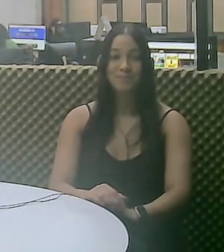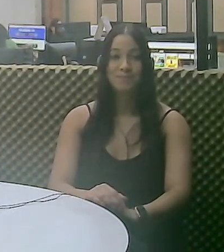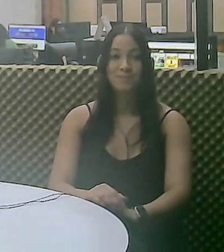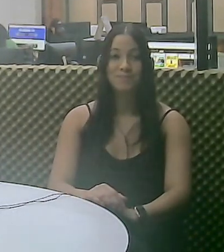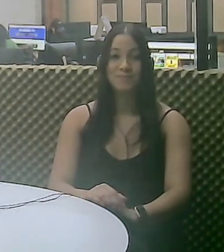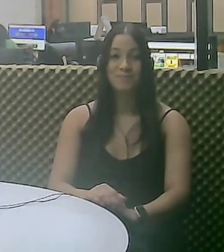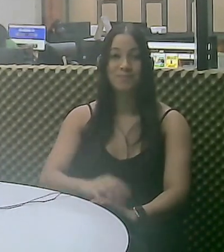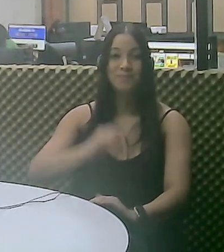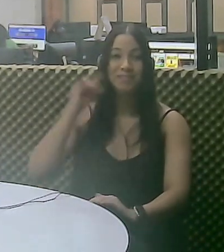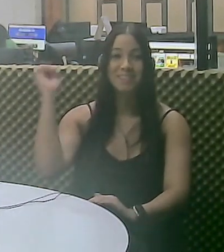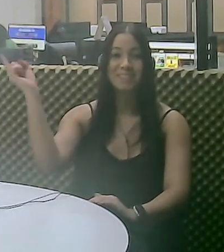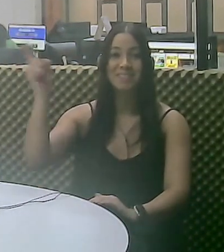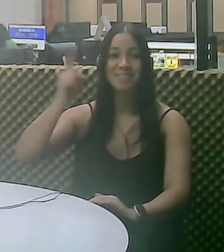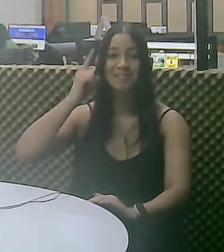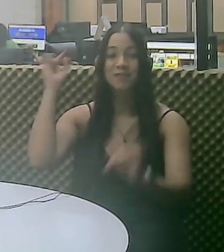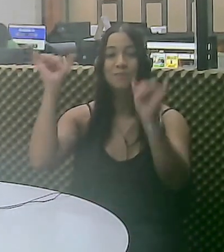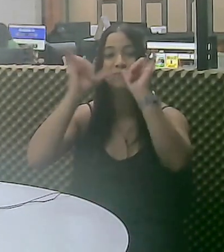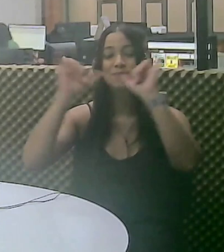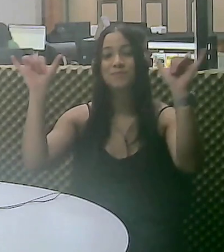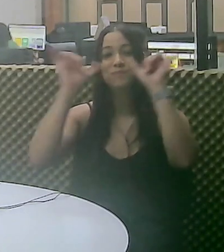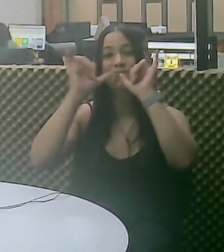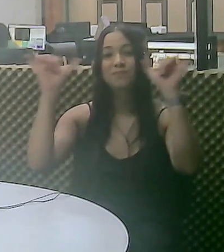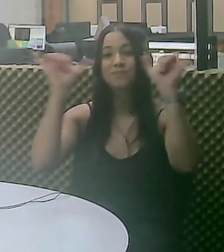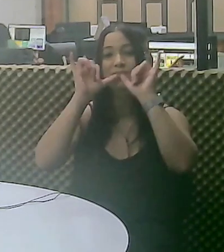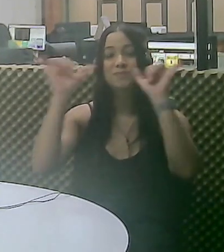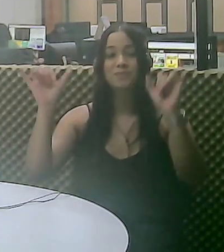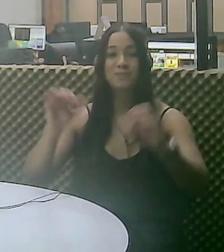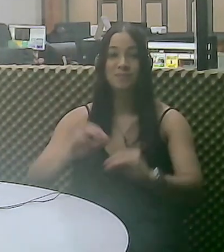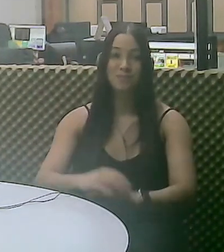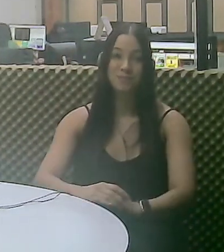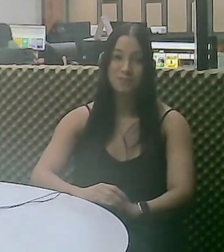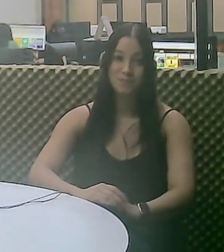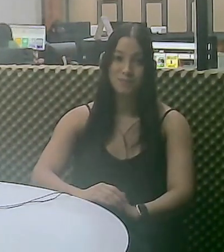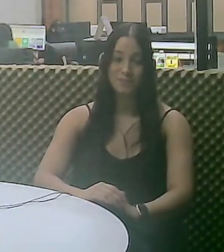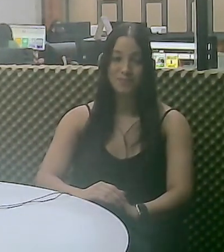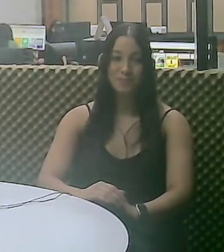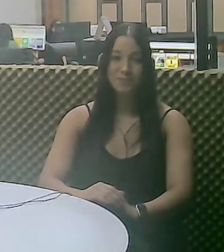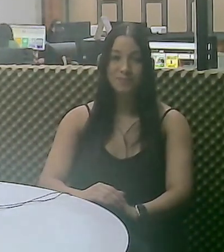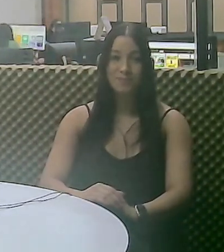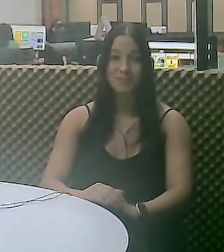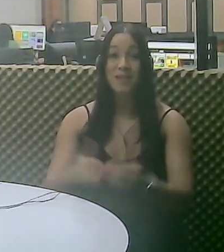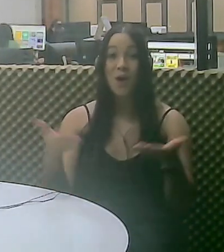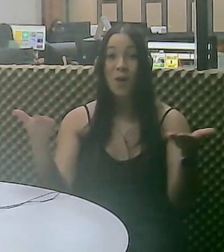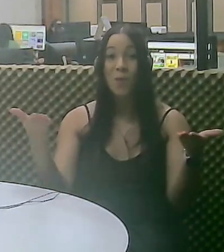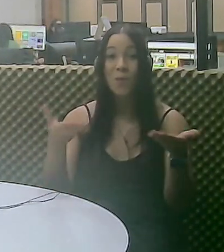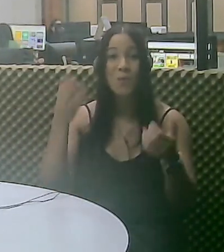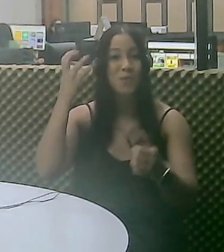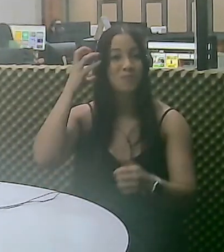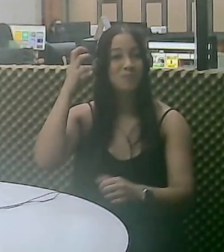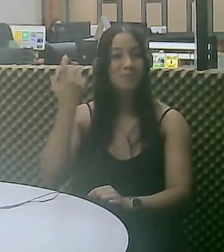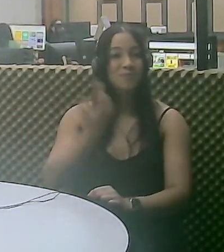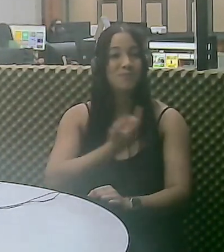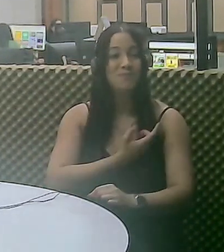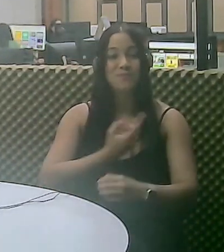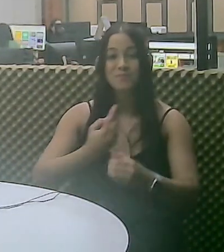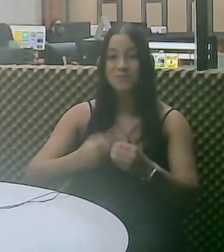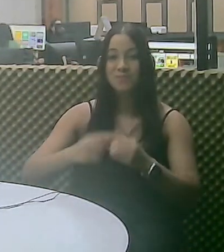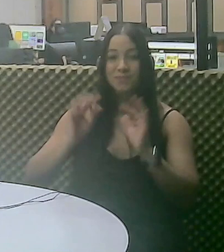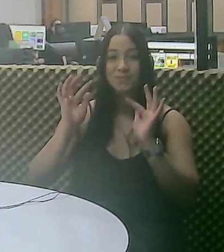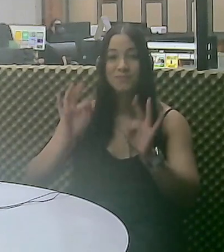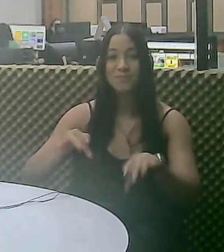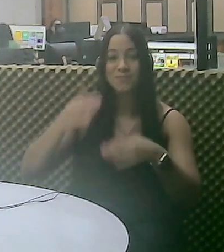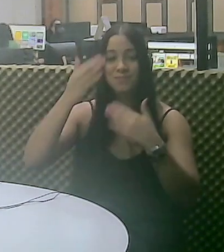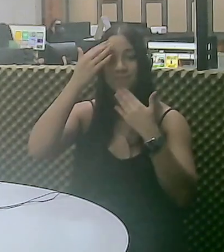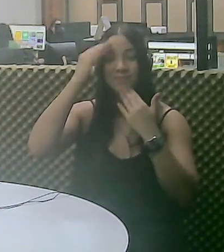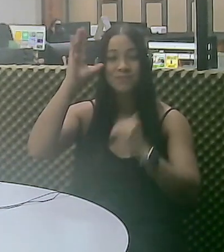Giro de notícias. A edição de hoje da Rádio Nossa Cidade fica por